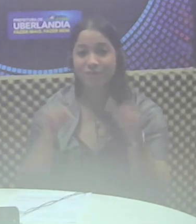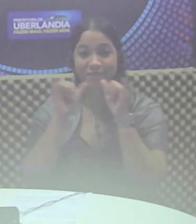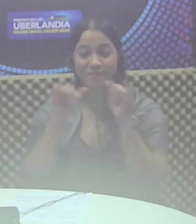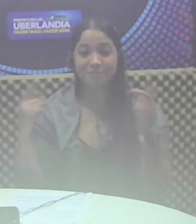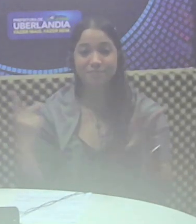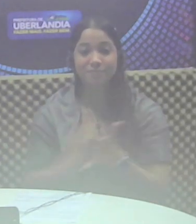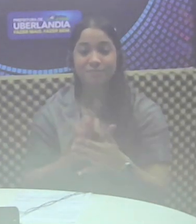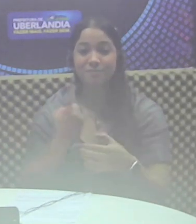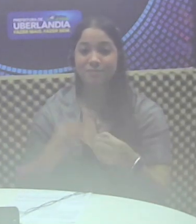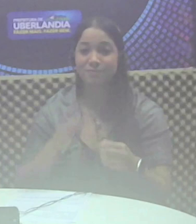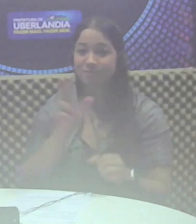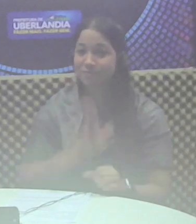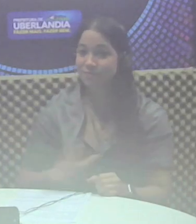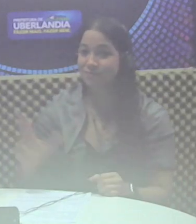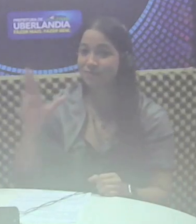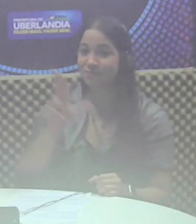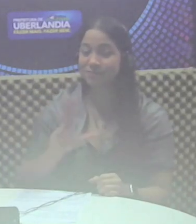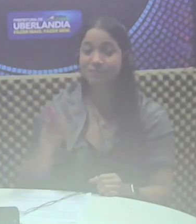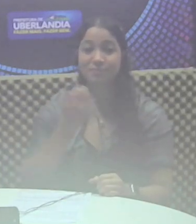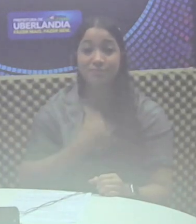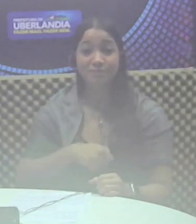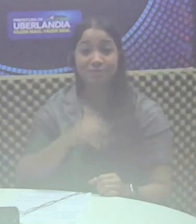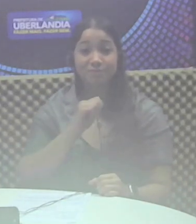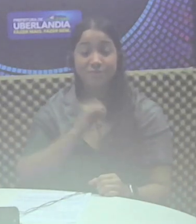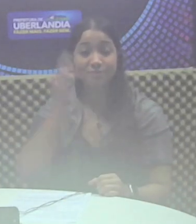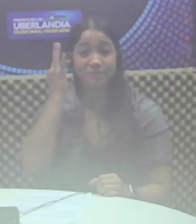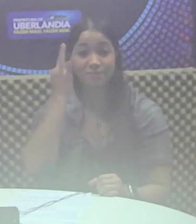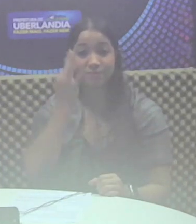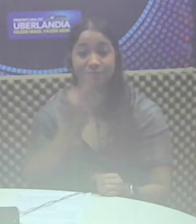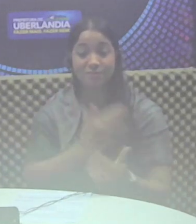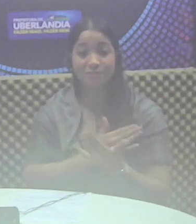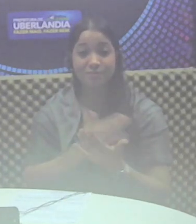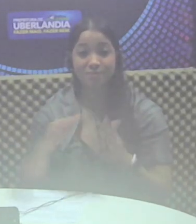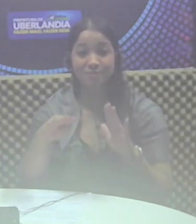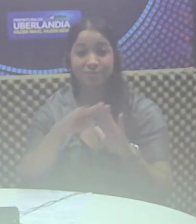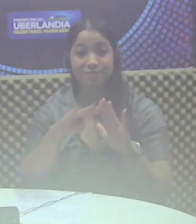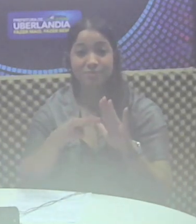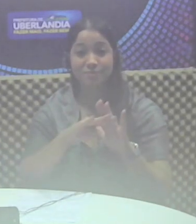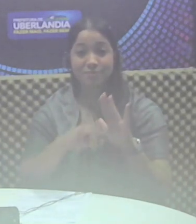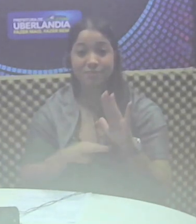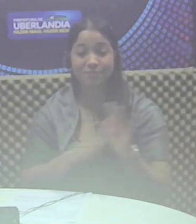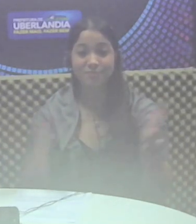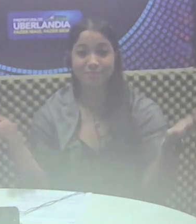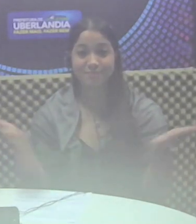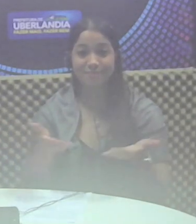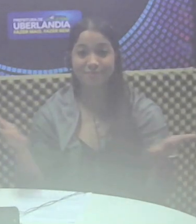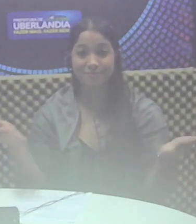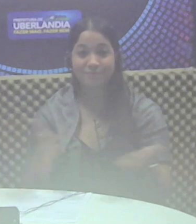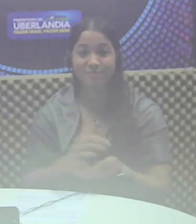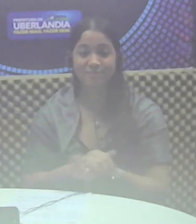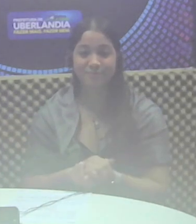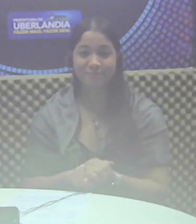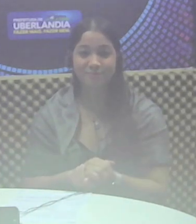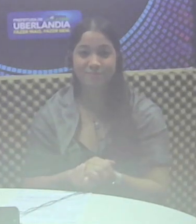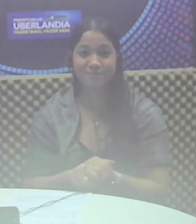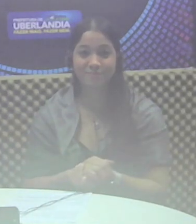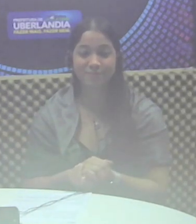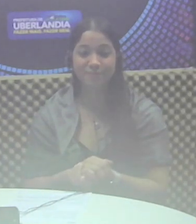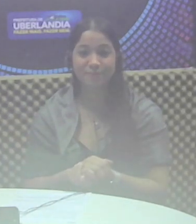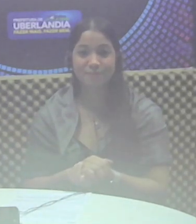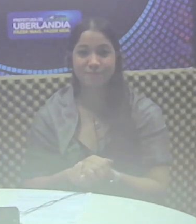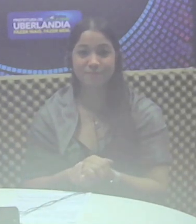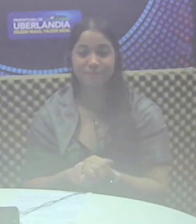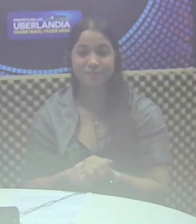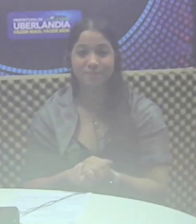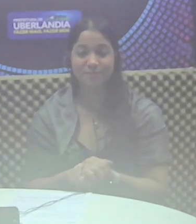notícias sobre o que de fato acontece em Uberlândia eu sou o Fernando cáo e começamos com os destaques da edição de hoje